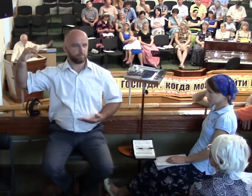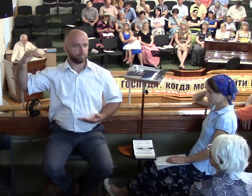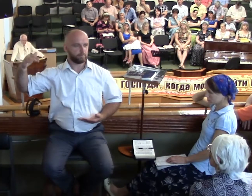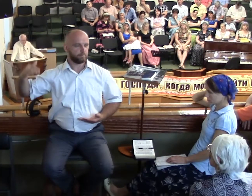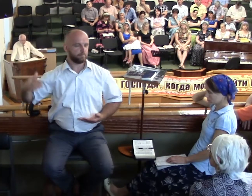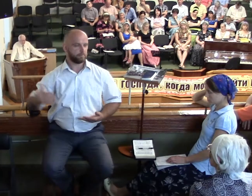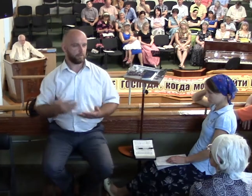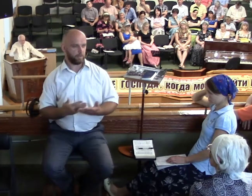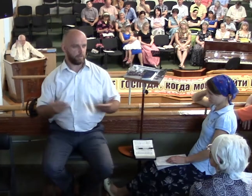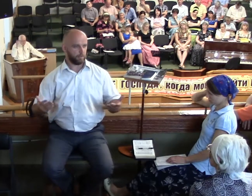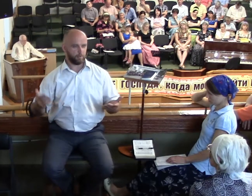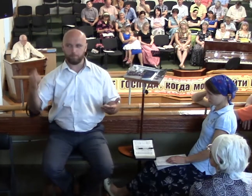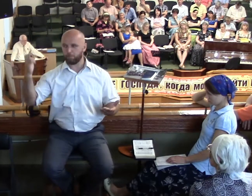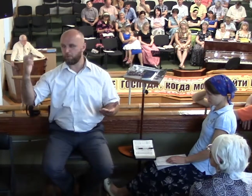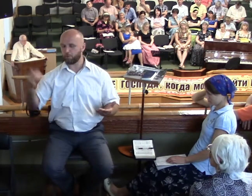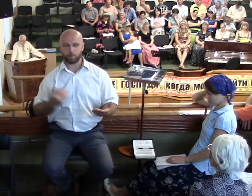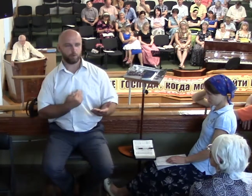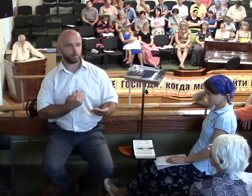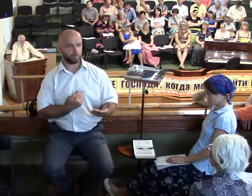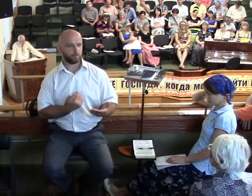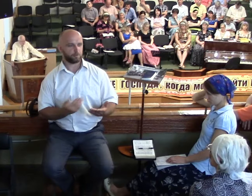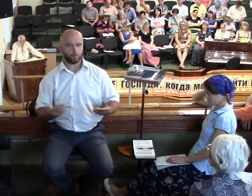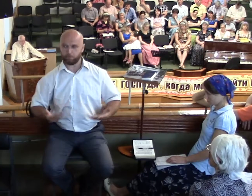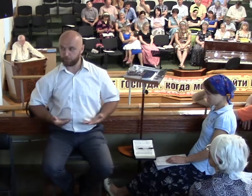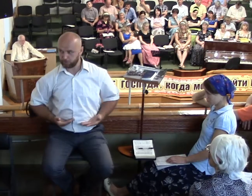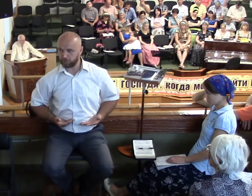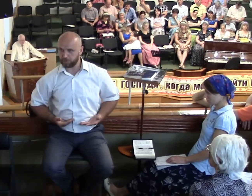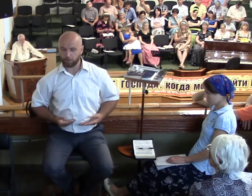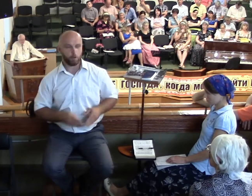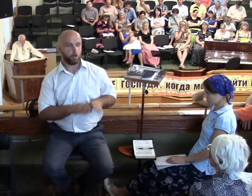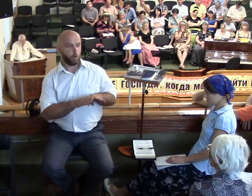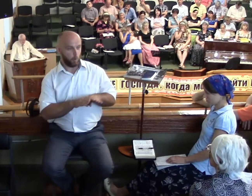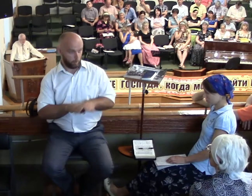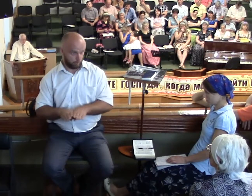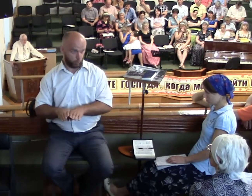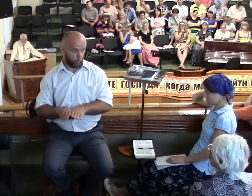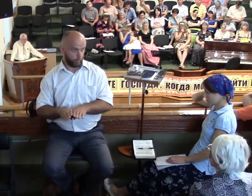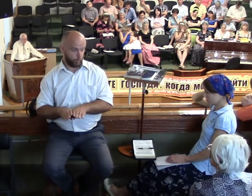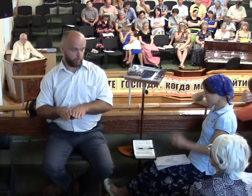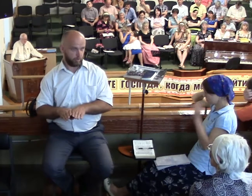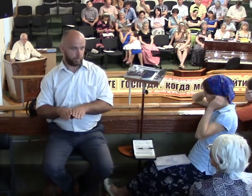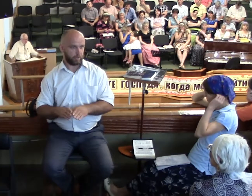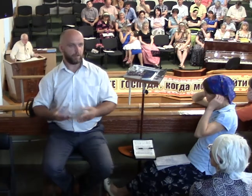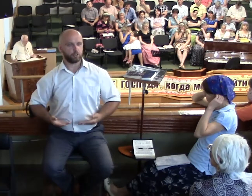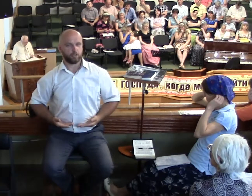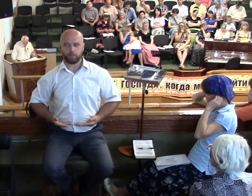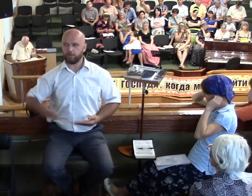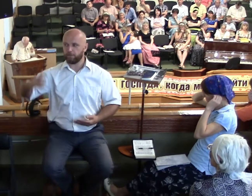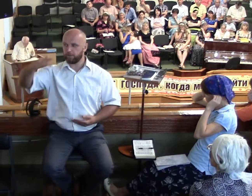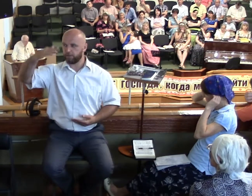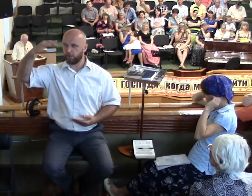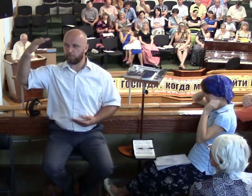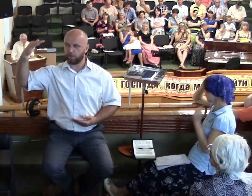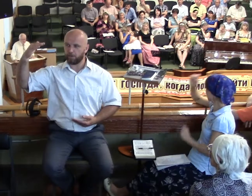все, решили идти в ад, но не верить, трудно верить. Такие люди бывают, случаются. У них написано,